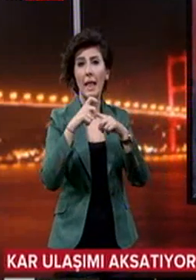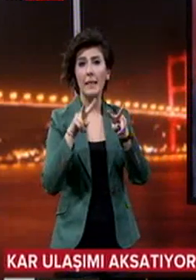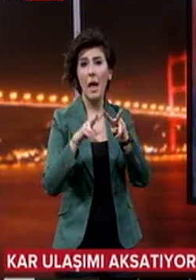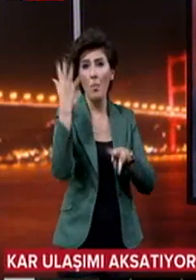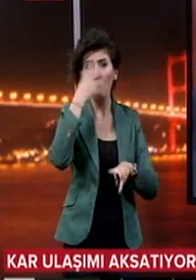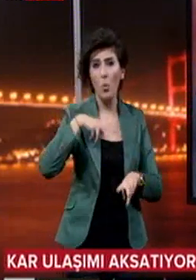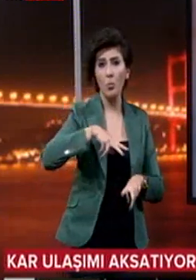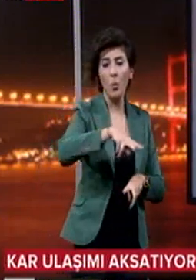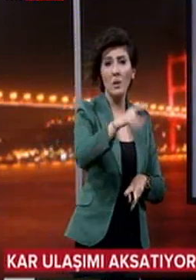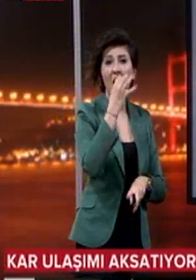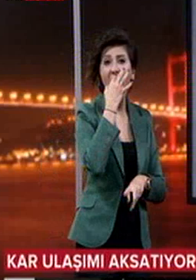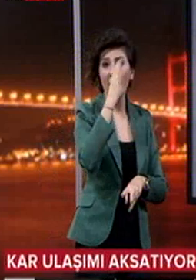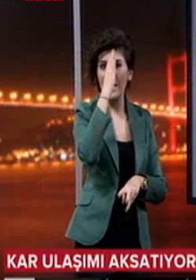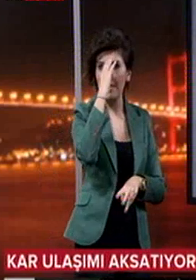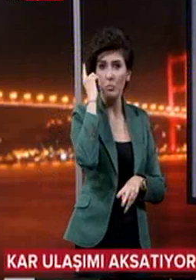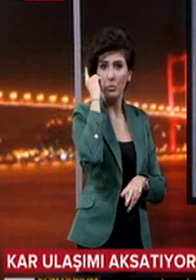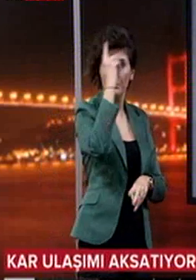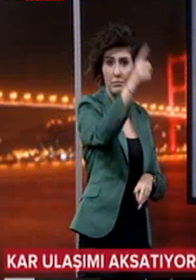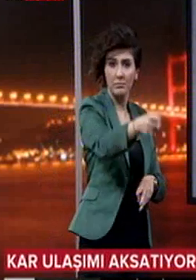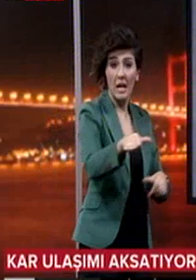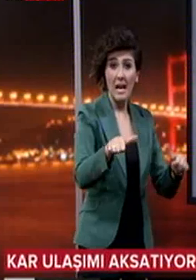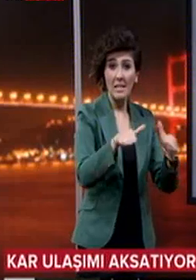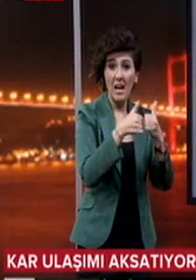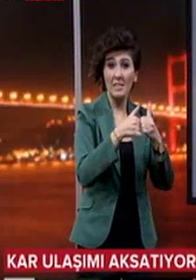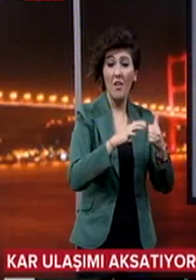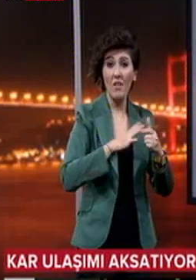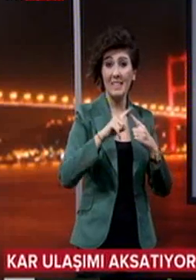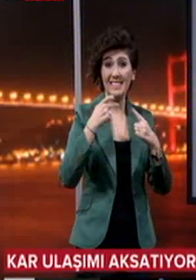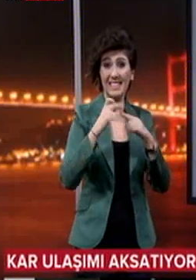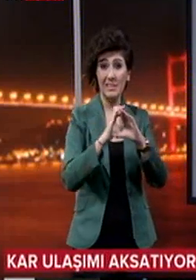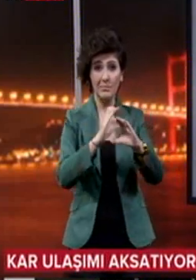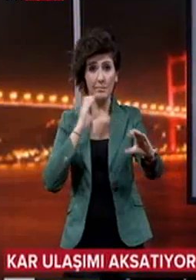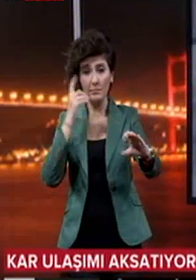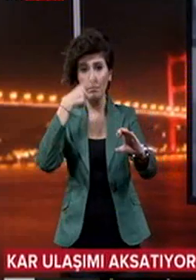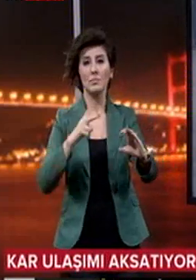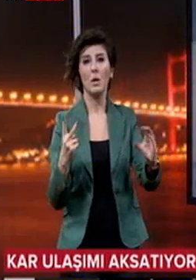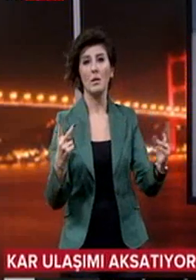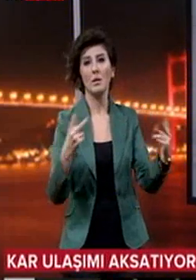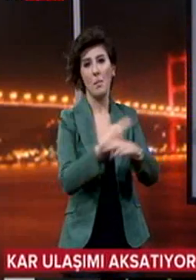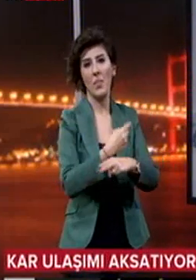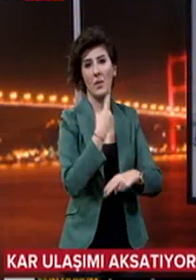TEM otoyolunun Ankara-İstanbul istikameti de kaza yapan tırlar nedeniyle ulaşıma kapandı.